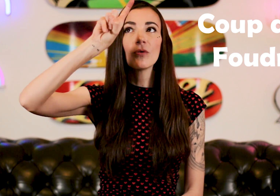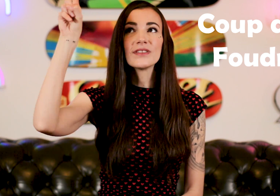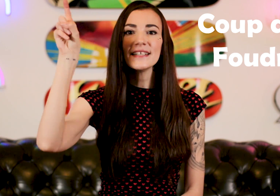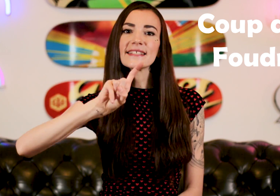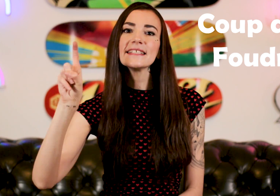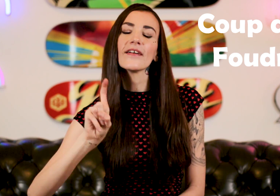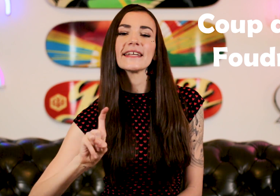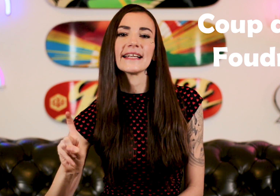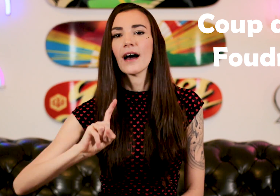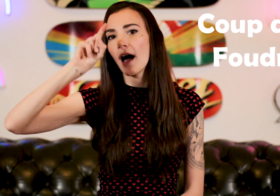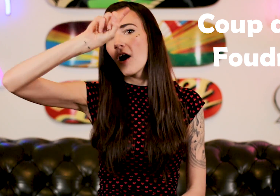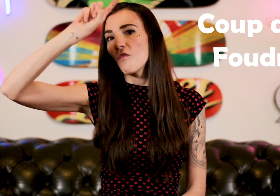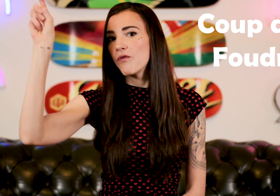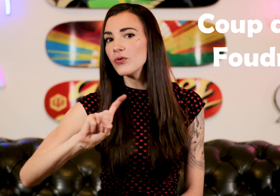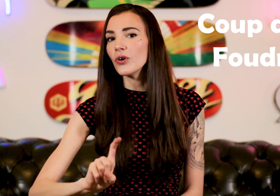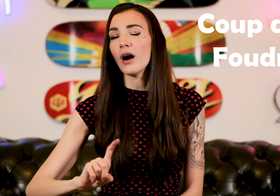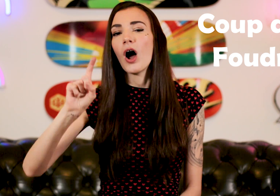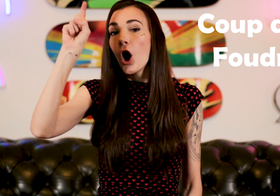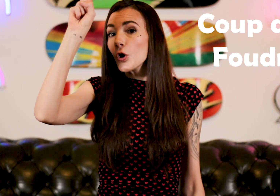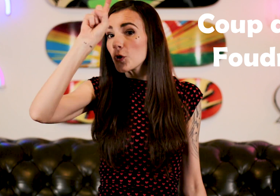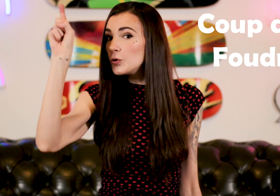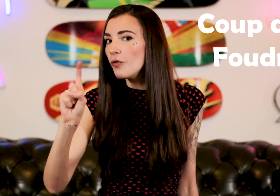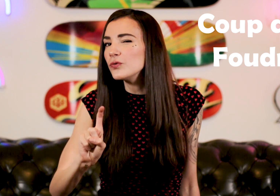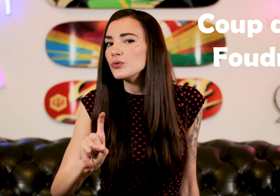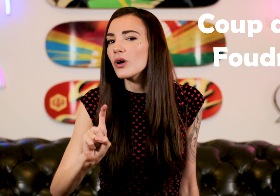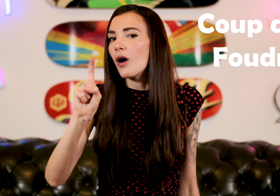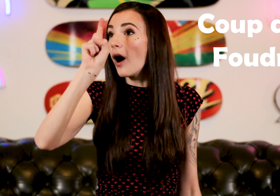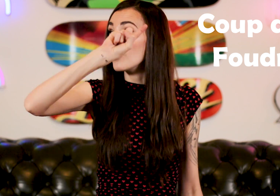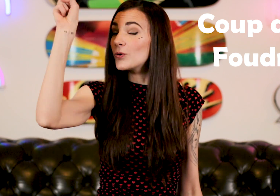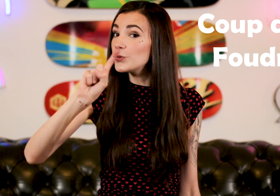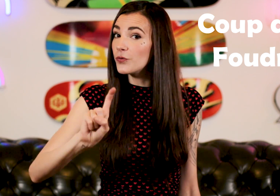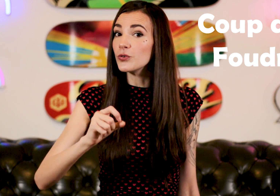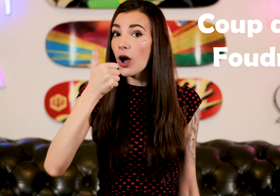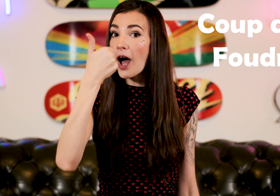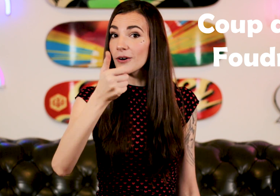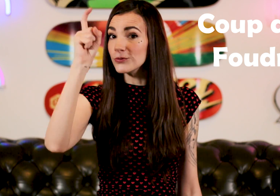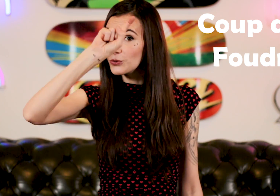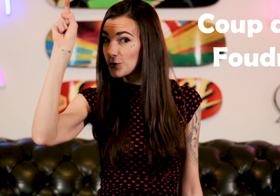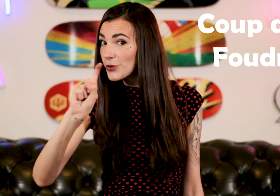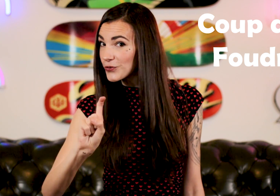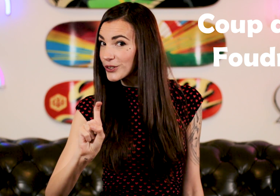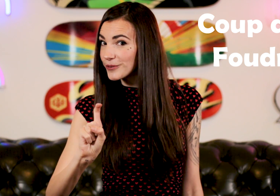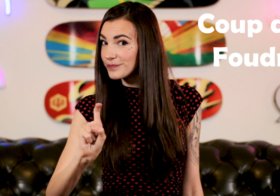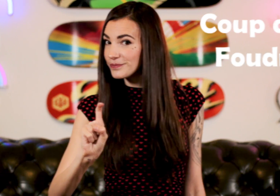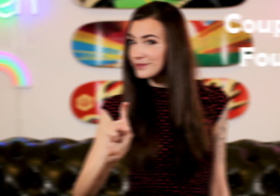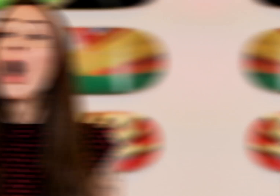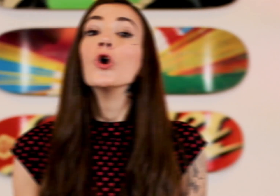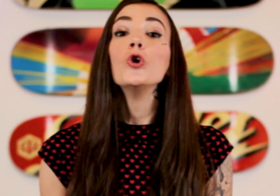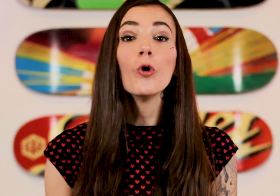on dessine un éclair. Foudre, coup de foudre, coup de foudre, un coup de foudre. Le